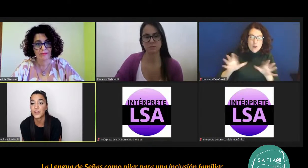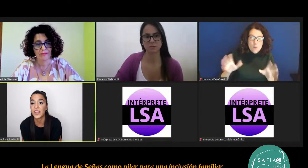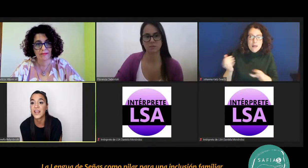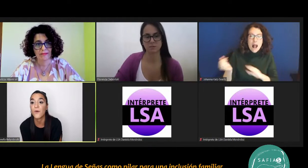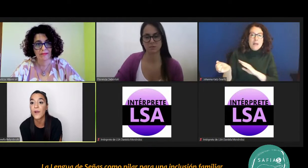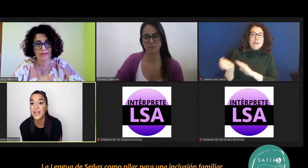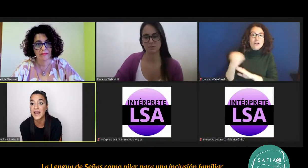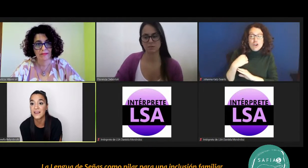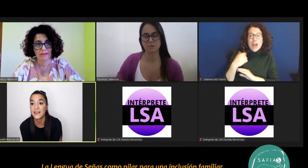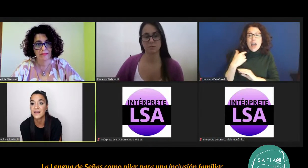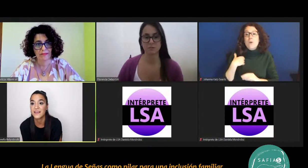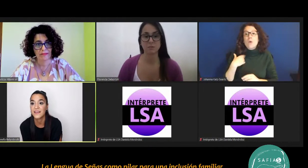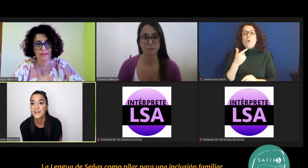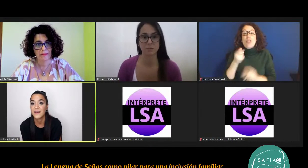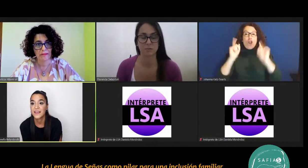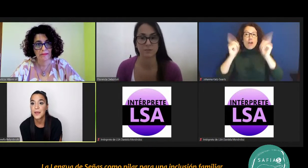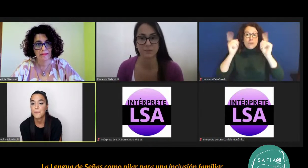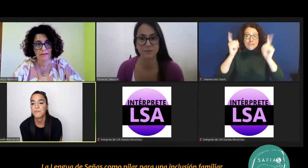diferente, porque en la escuela